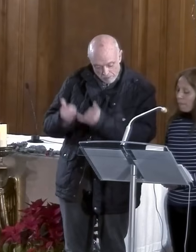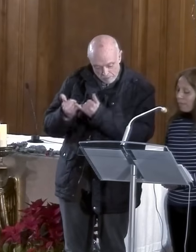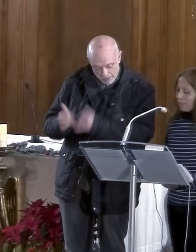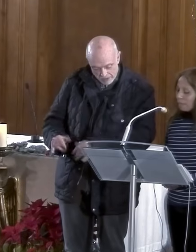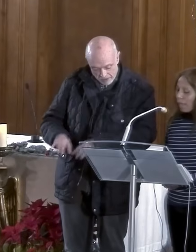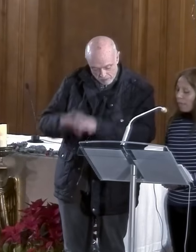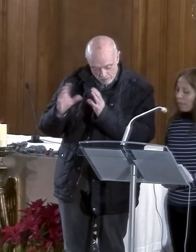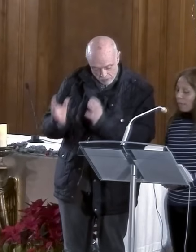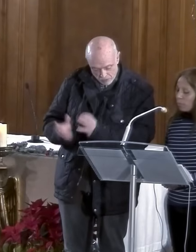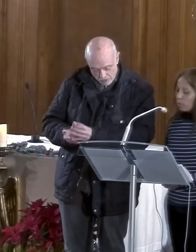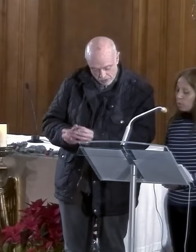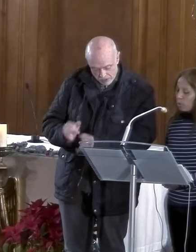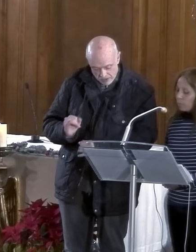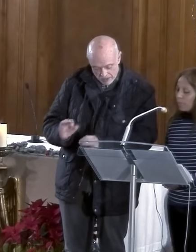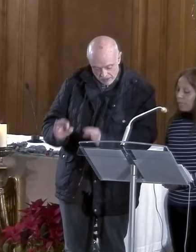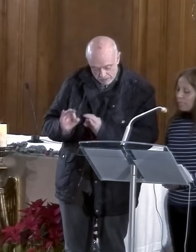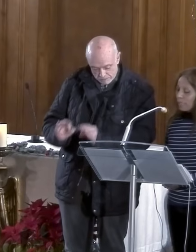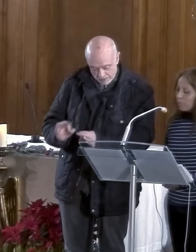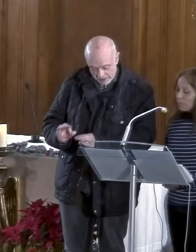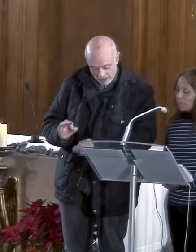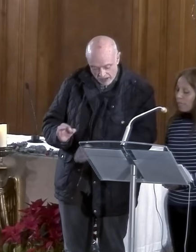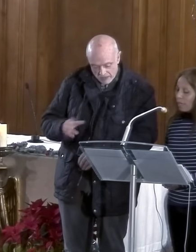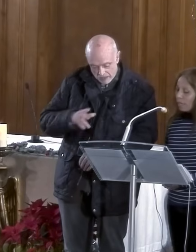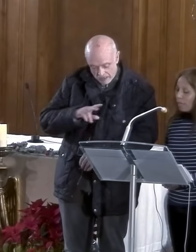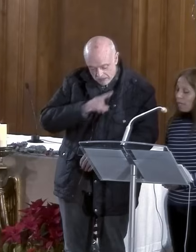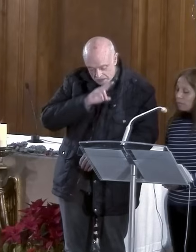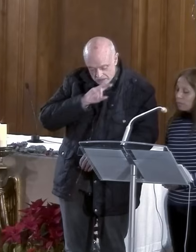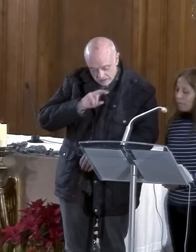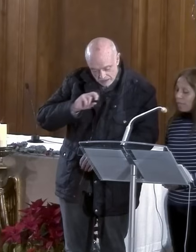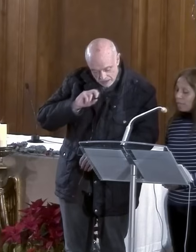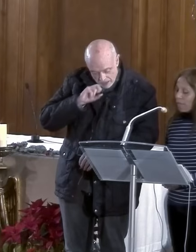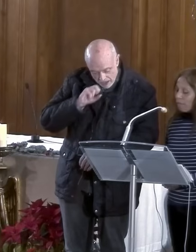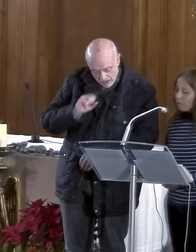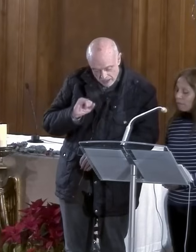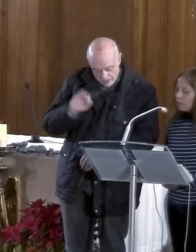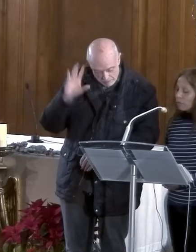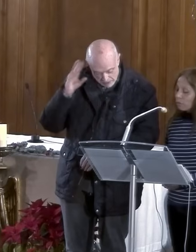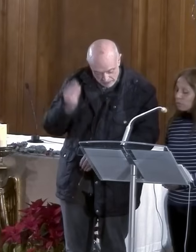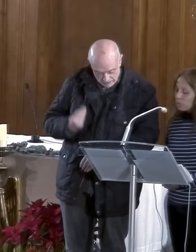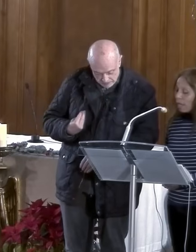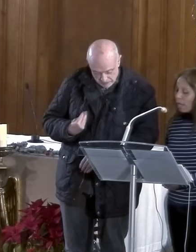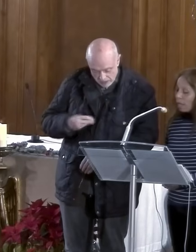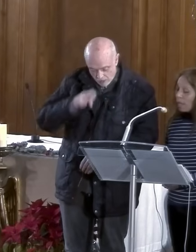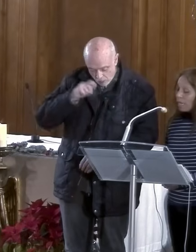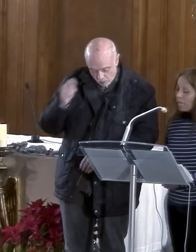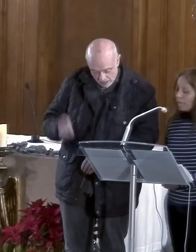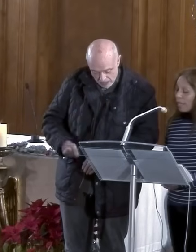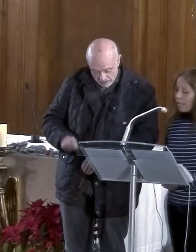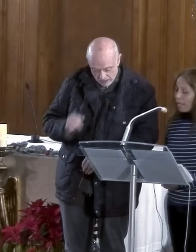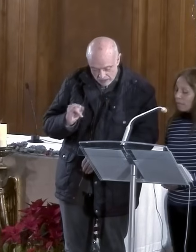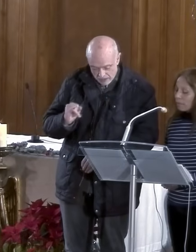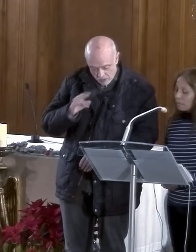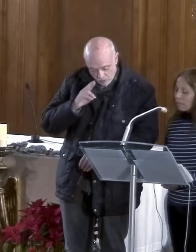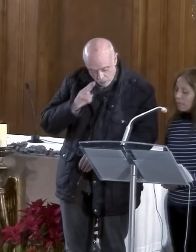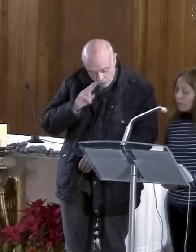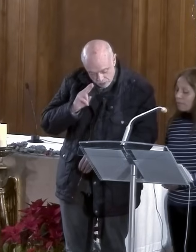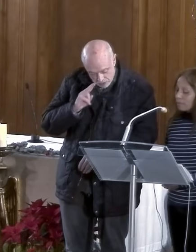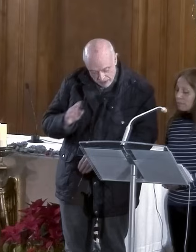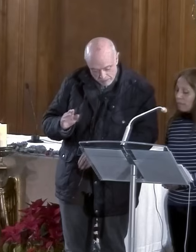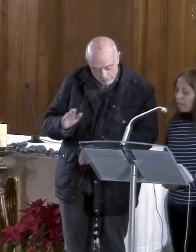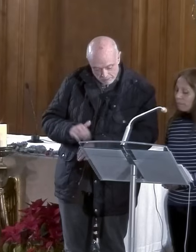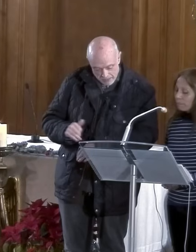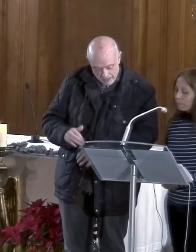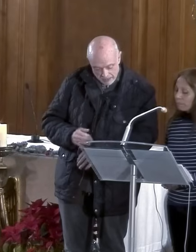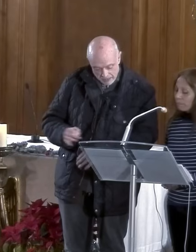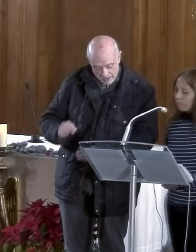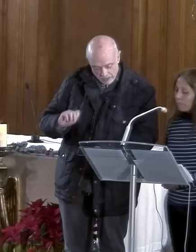Por la paz en el mundo y en especial en Ucrania, Rusia, Israel y